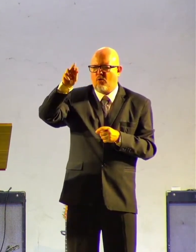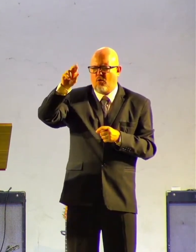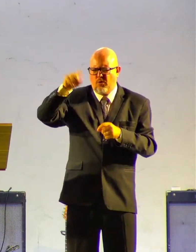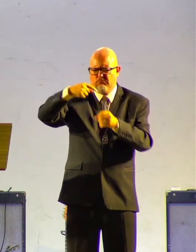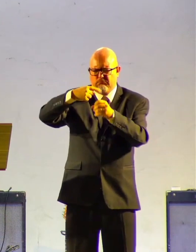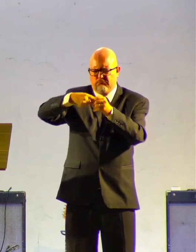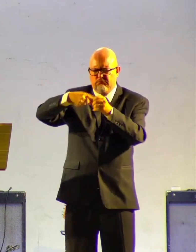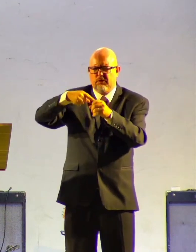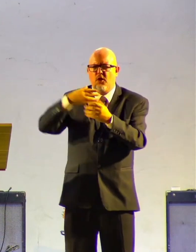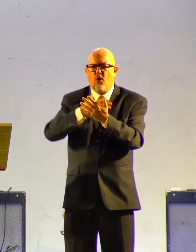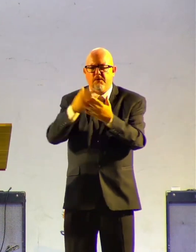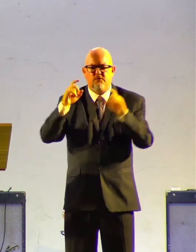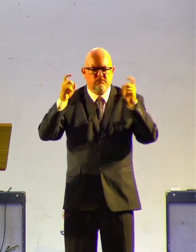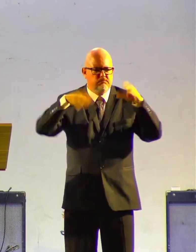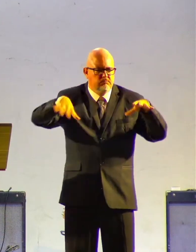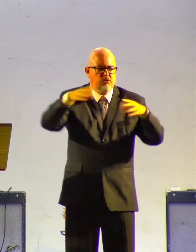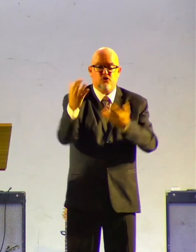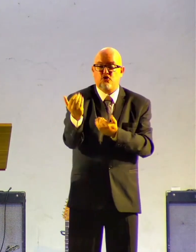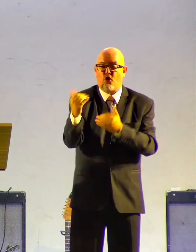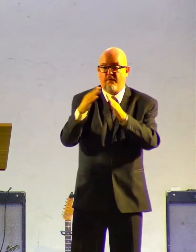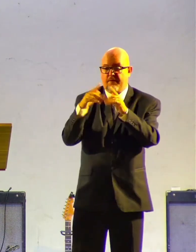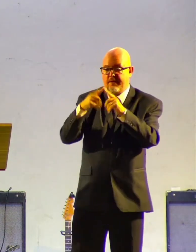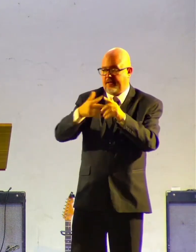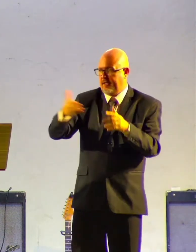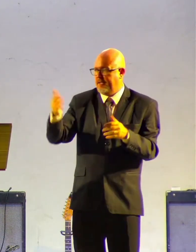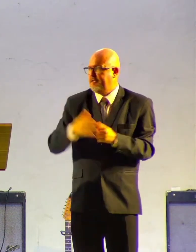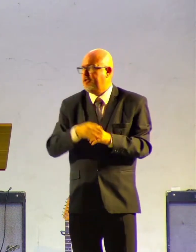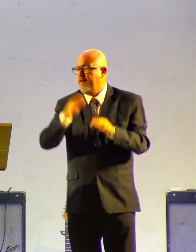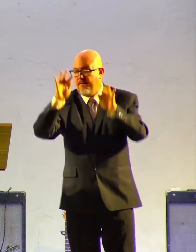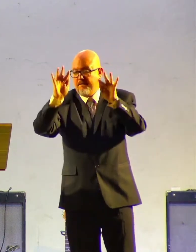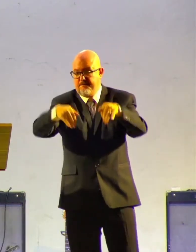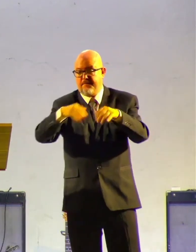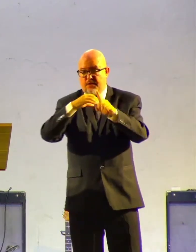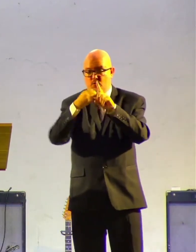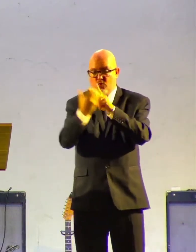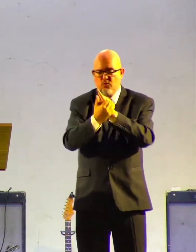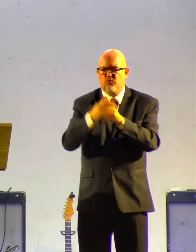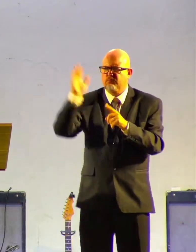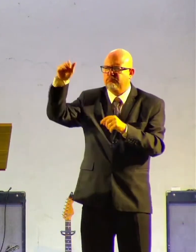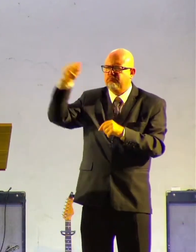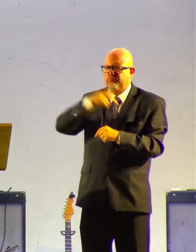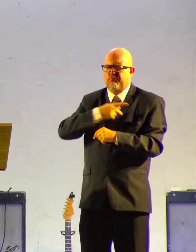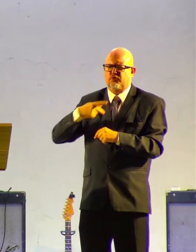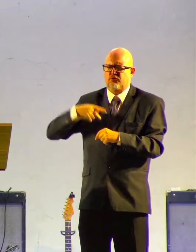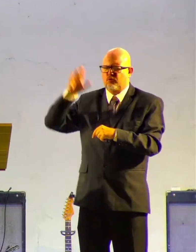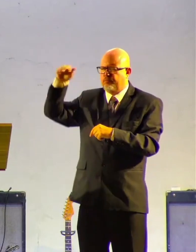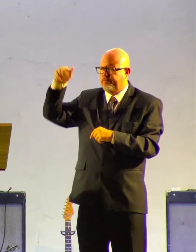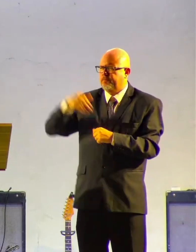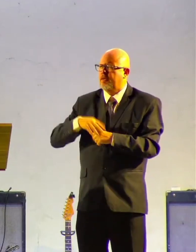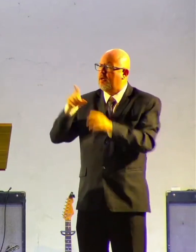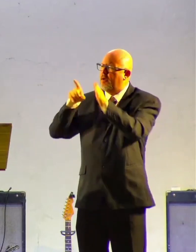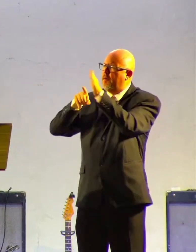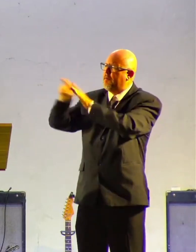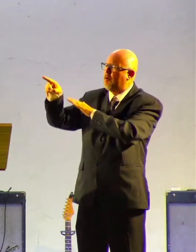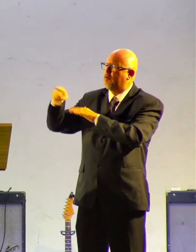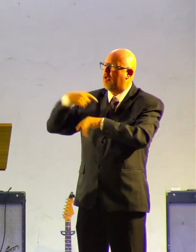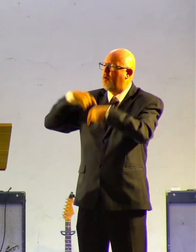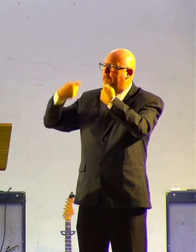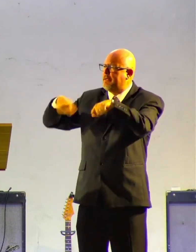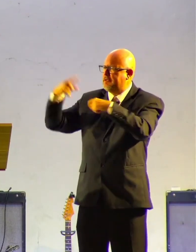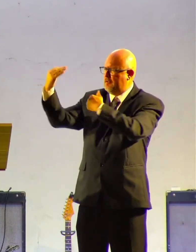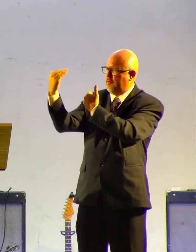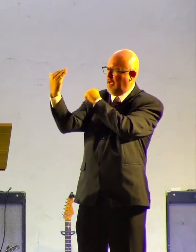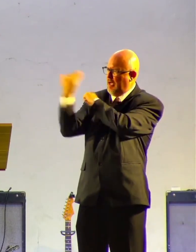reunião de oração com os jovens da sua igreja. Terminado o culto, ele foi procurar o pastor, e perguntou: pastor, eu preciso